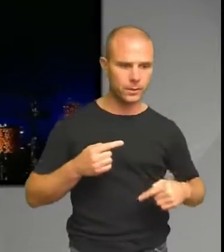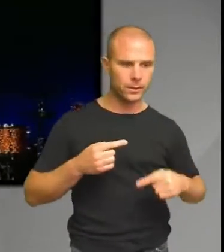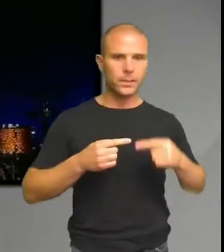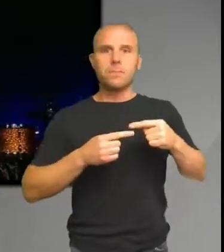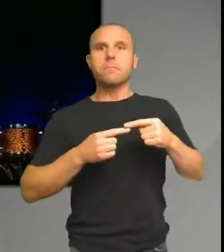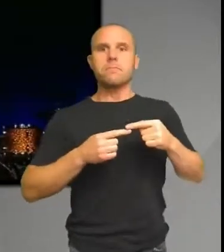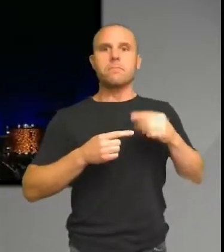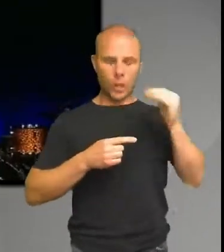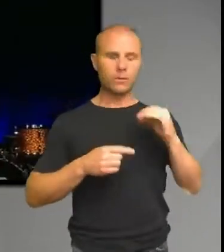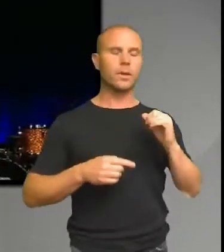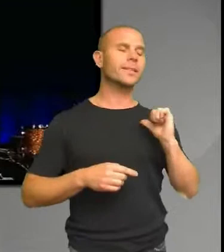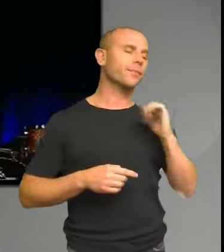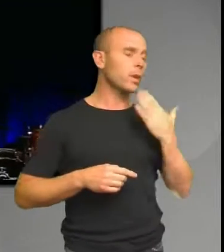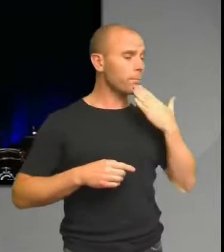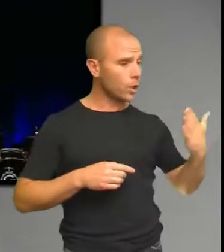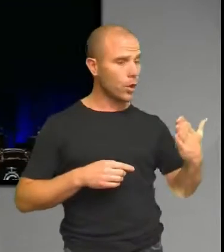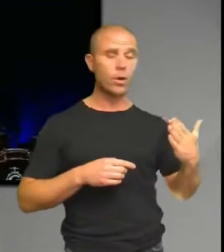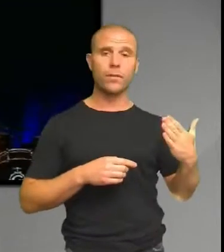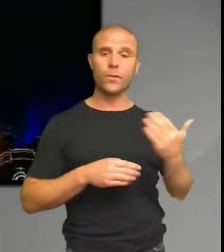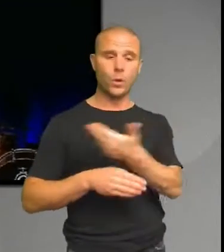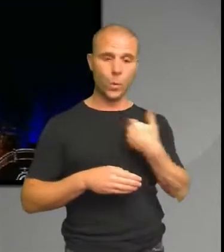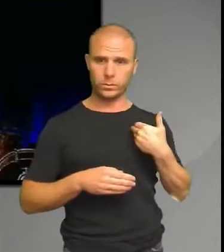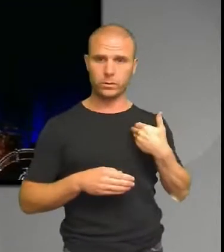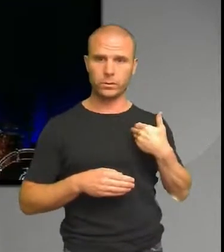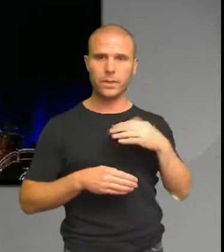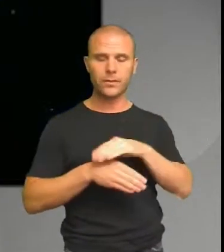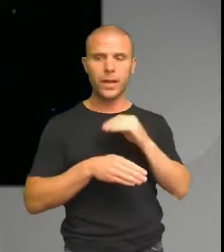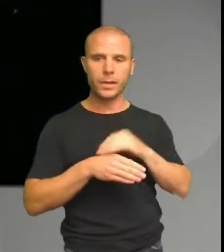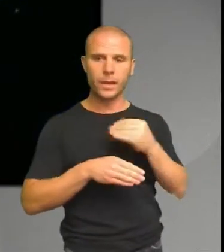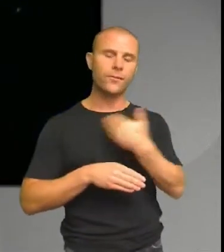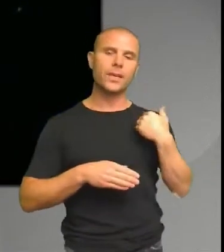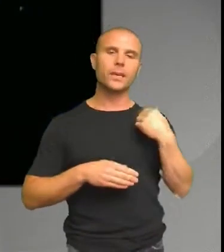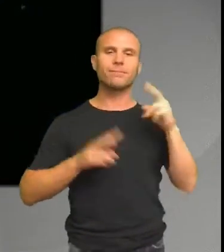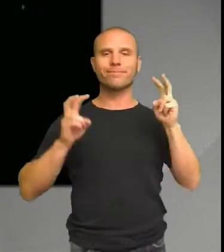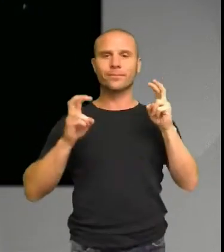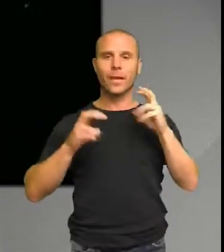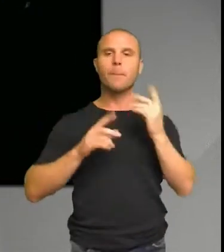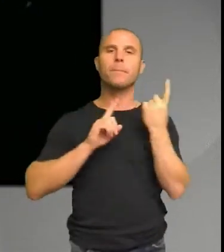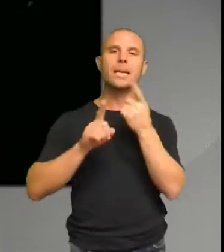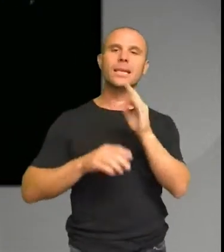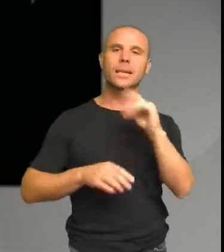en god affär och en självklarhet i ett samhälle som vi kallar sig för mänskligt.